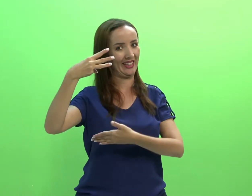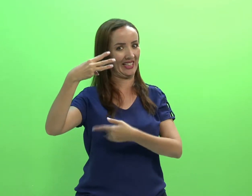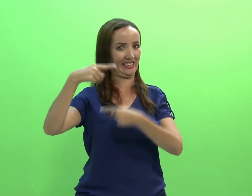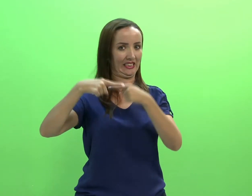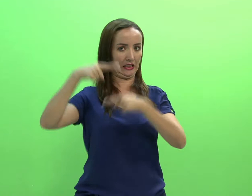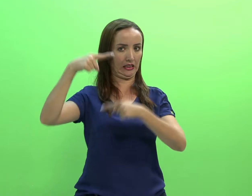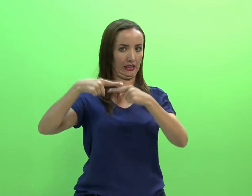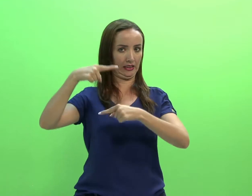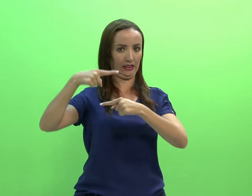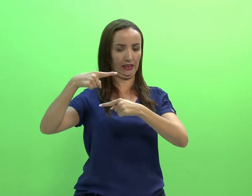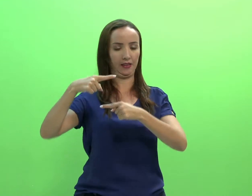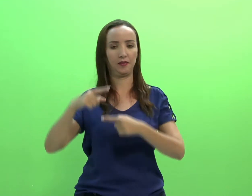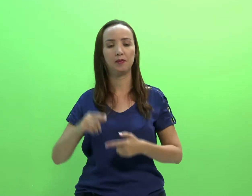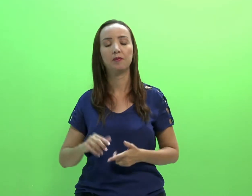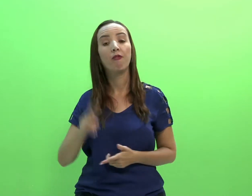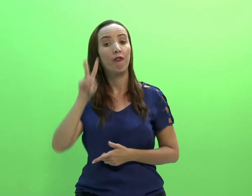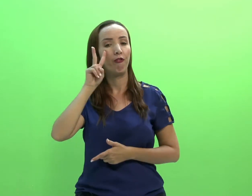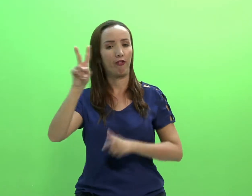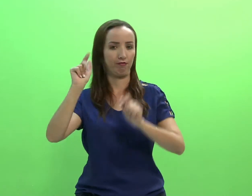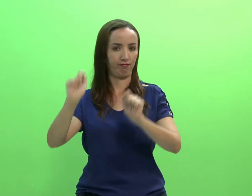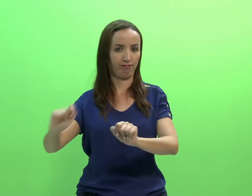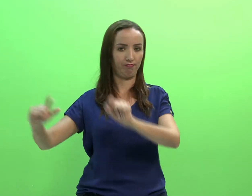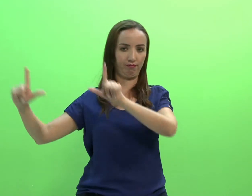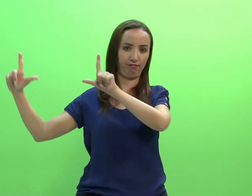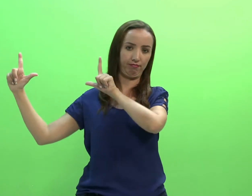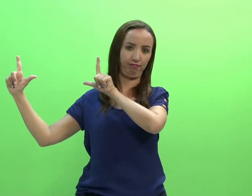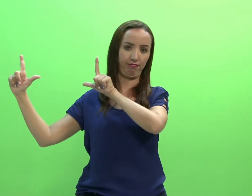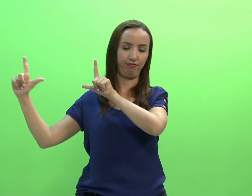com no máximo 3 linhas. Viram?